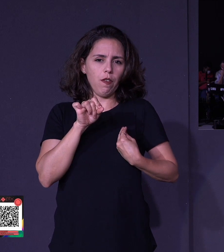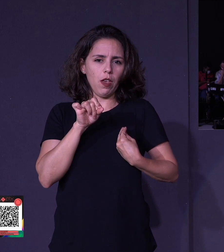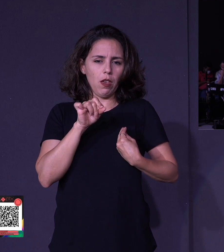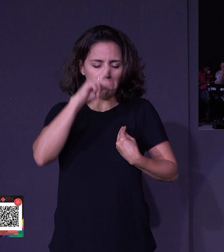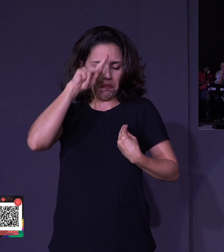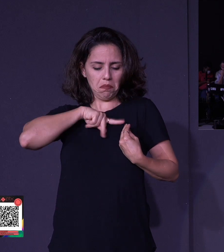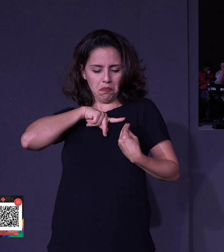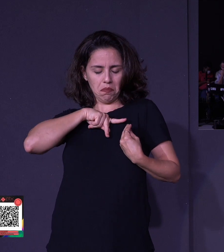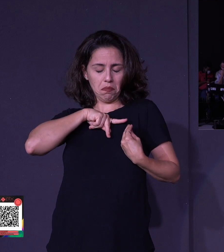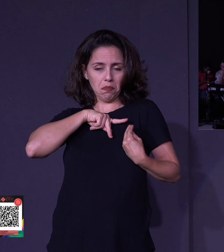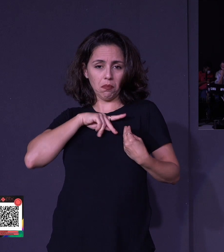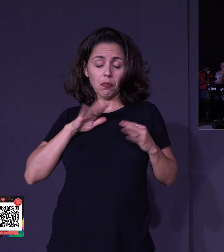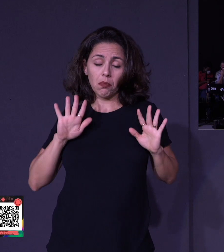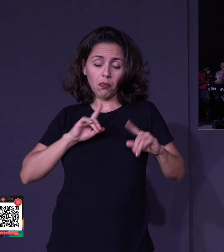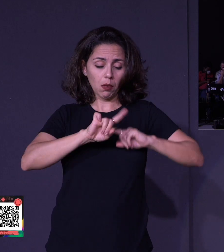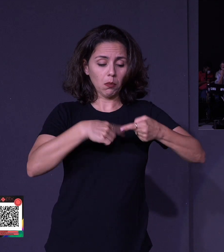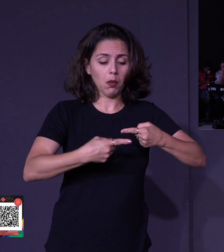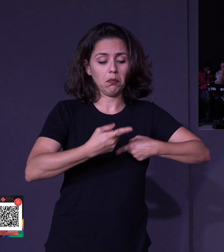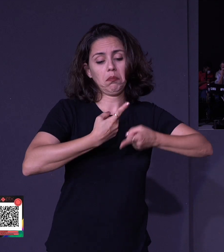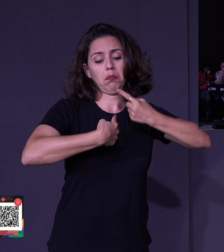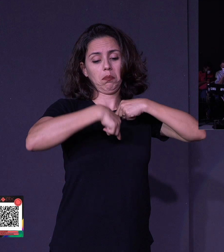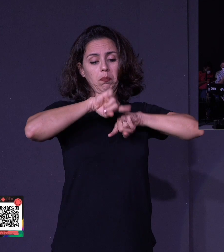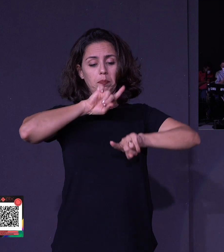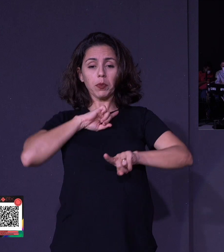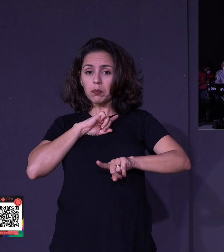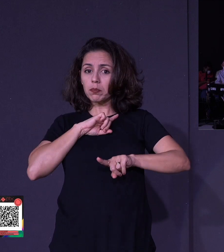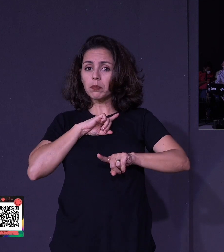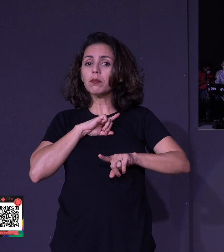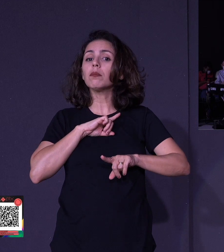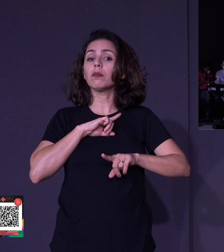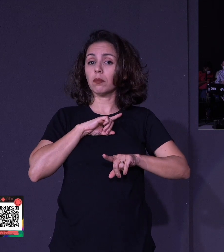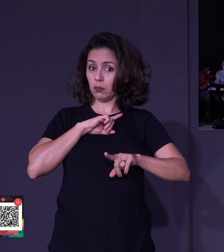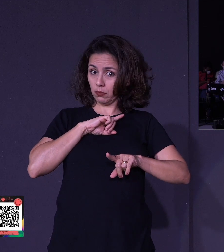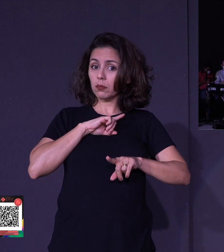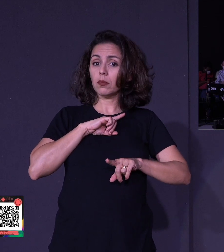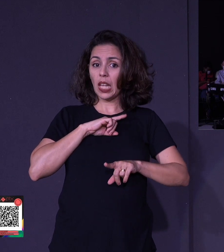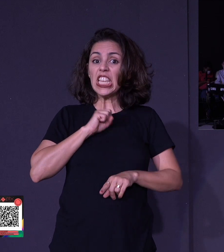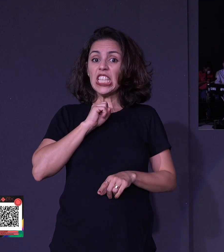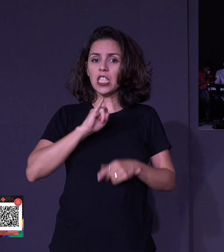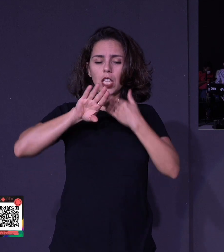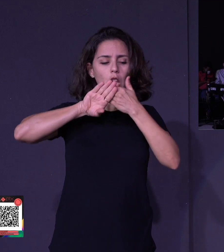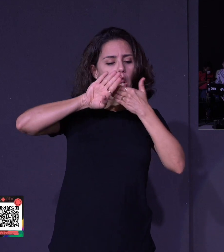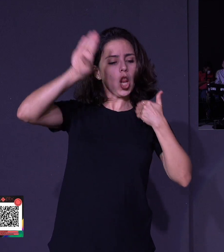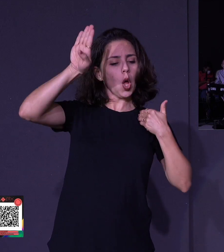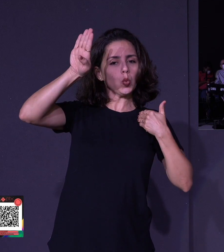sua conduta. E considere que plantar algo nessa vida sem a sabedoria de Deus